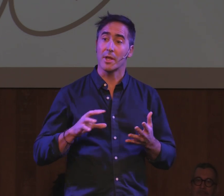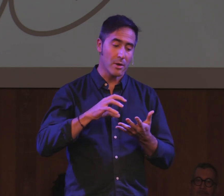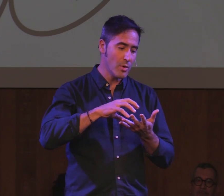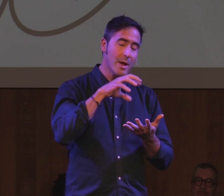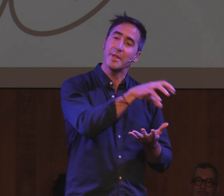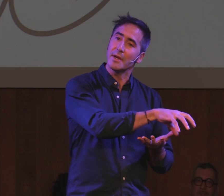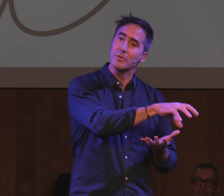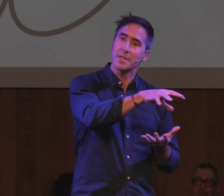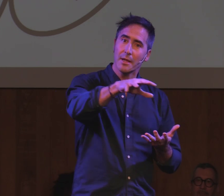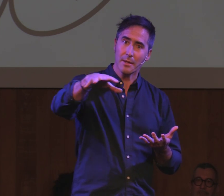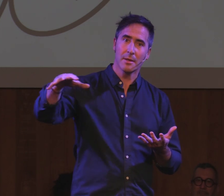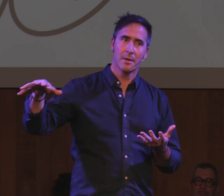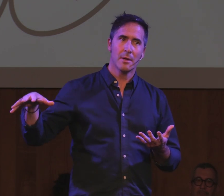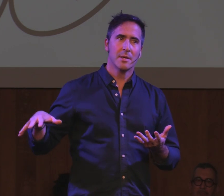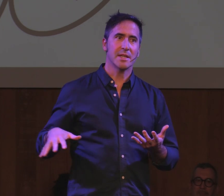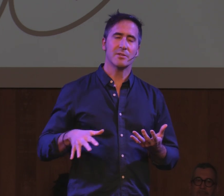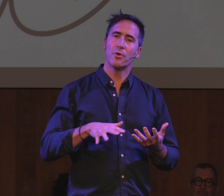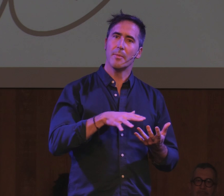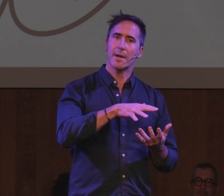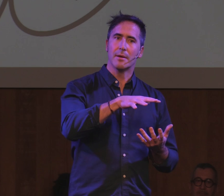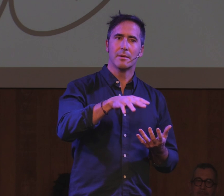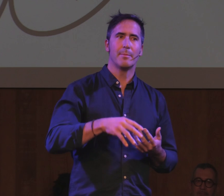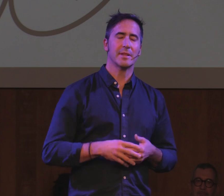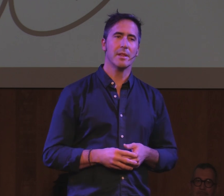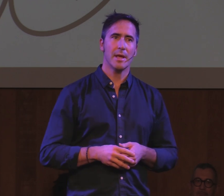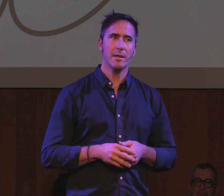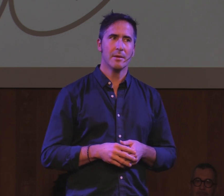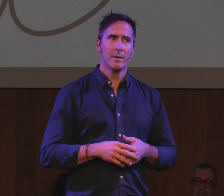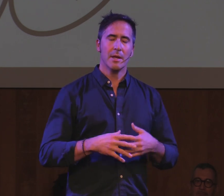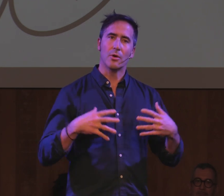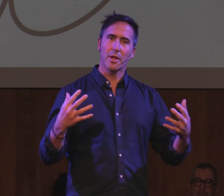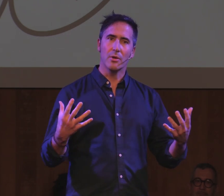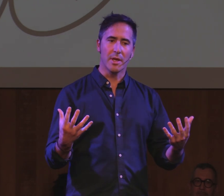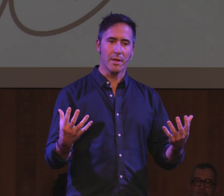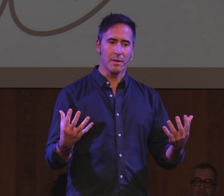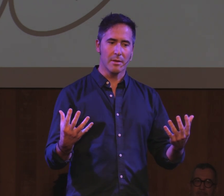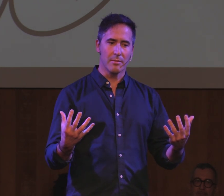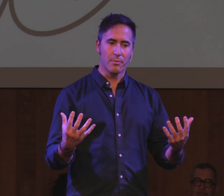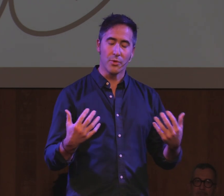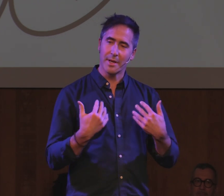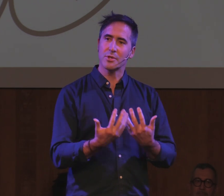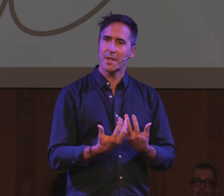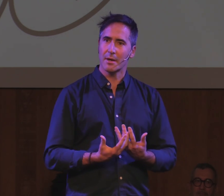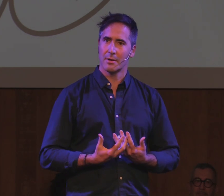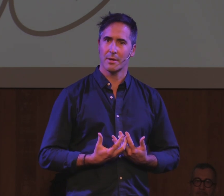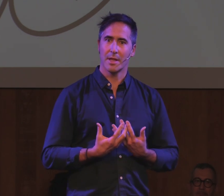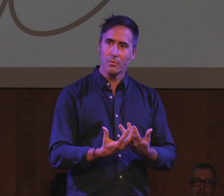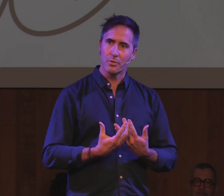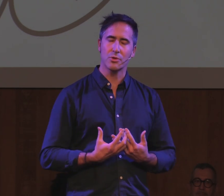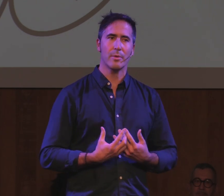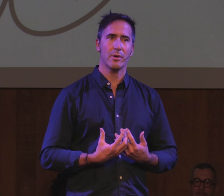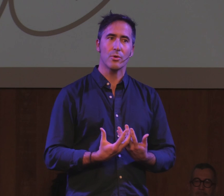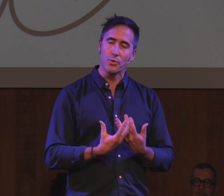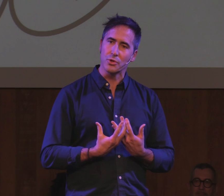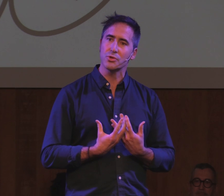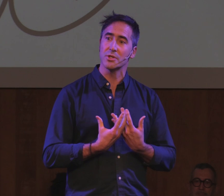del barrio y que como una piedra en un estanque se transformara a partir de ahí el colegio y que pudiéramos estar cada uno